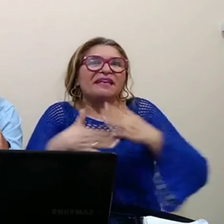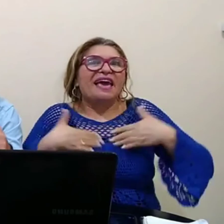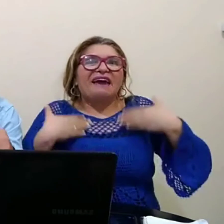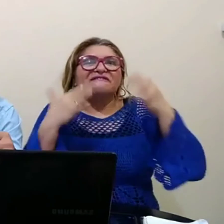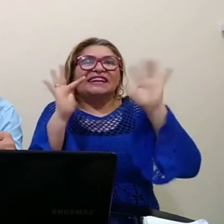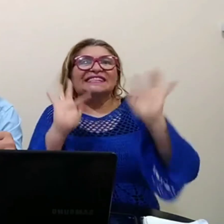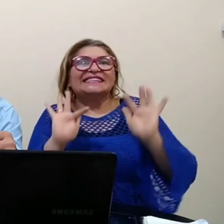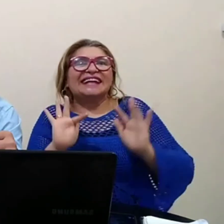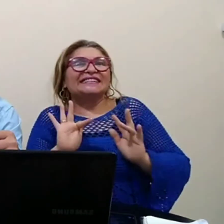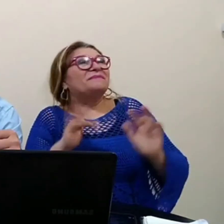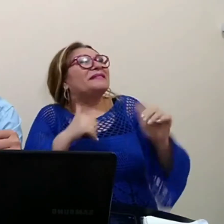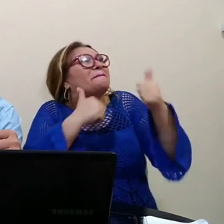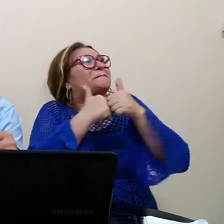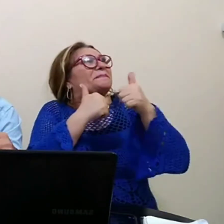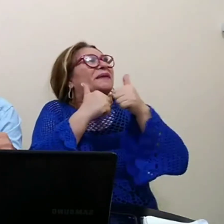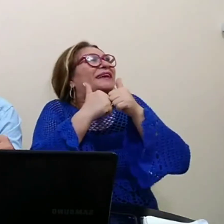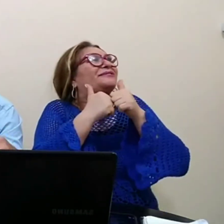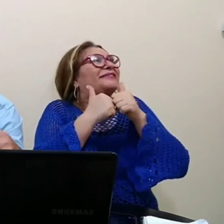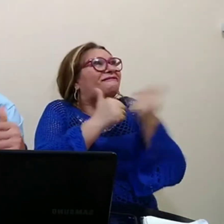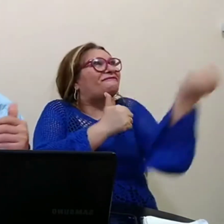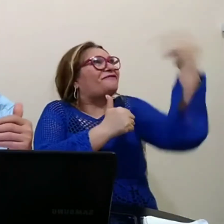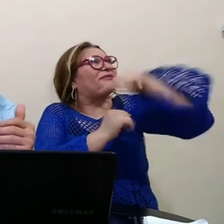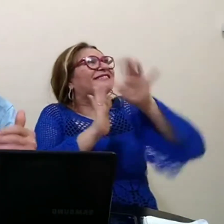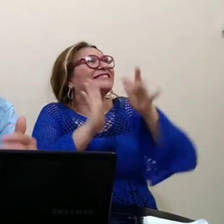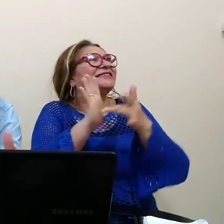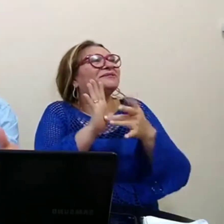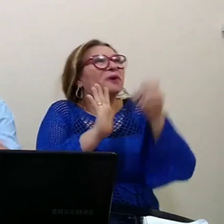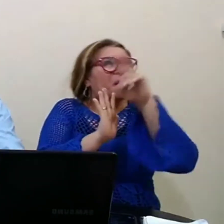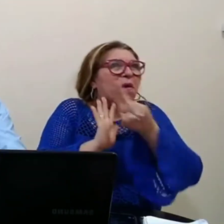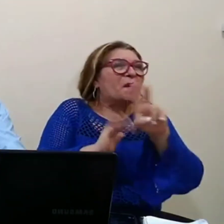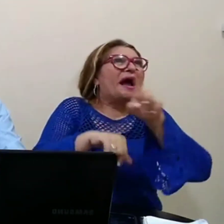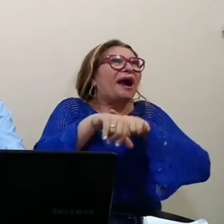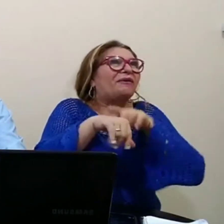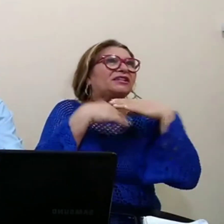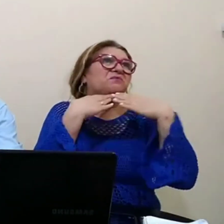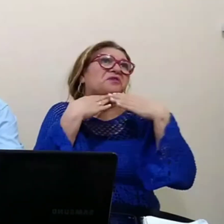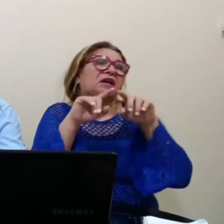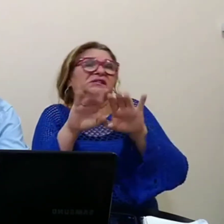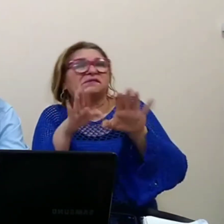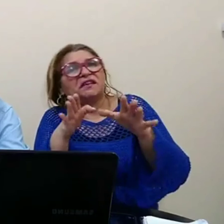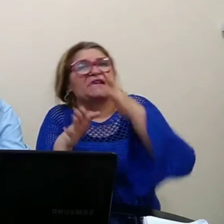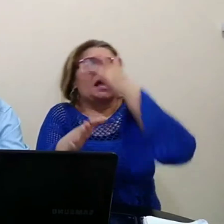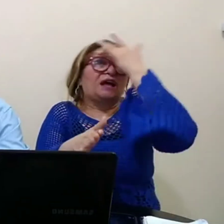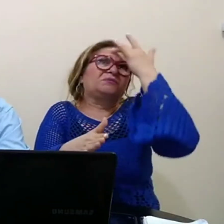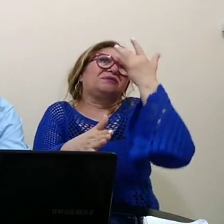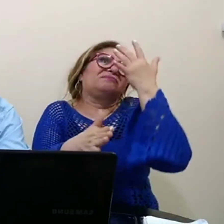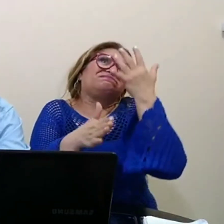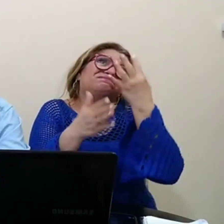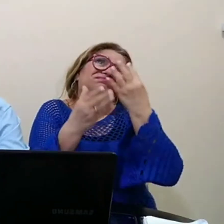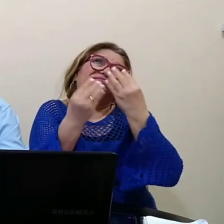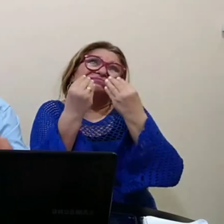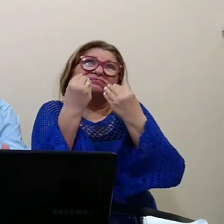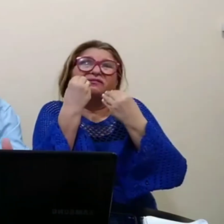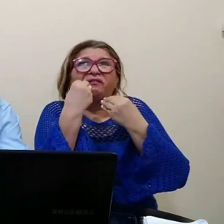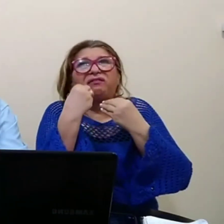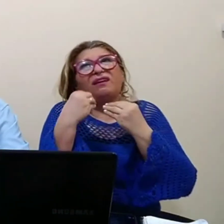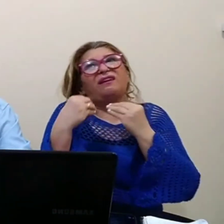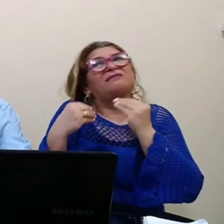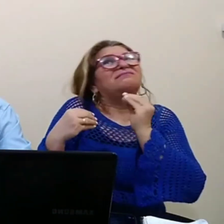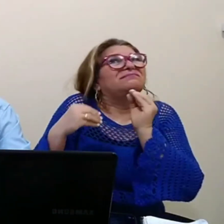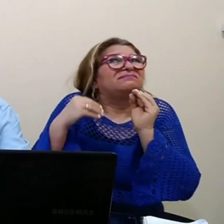que a gente morra. Mas a gente sabe que muitos vão diminuindo essa intensidade de querer estar perto de Jesus, de